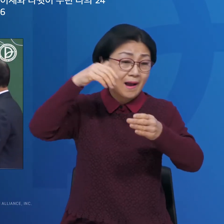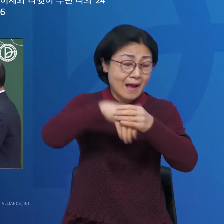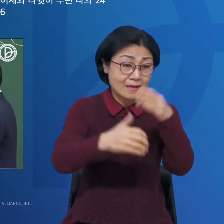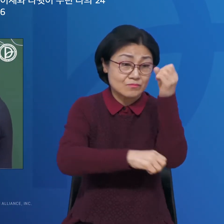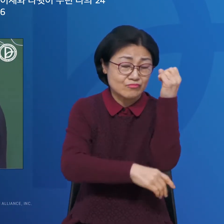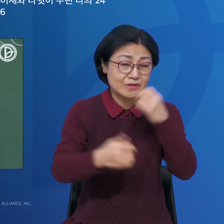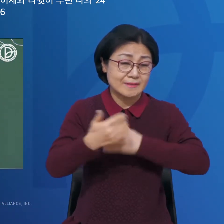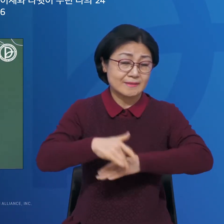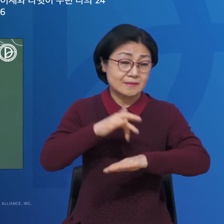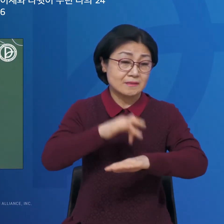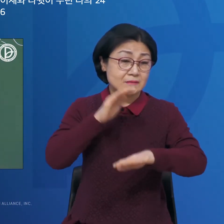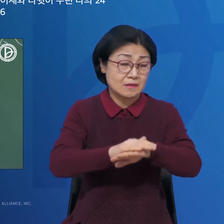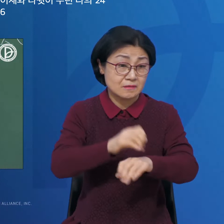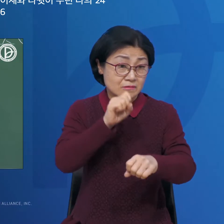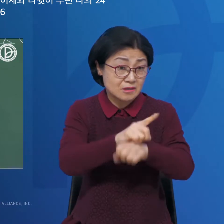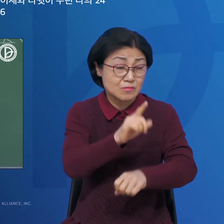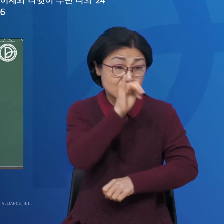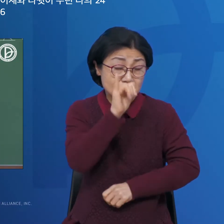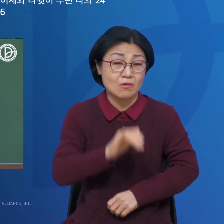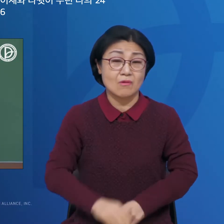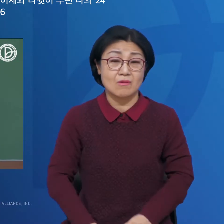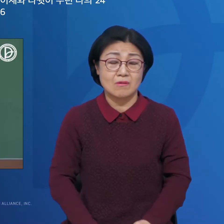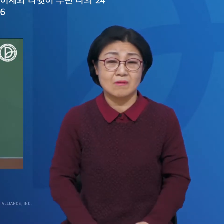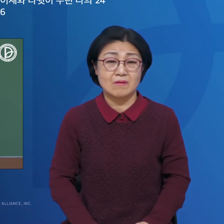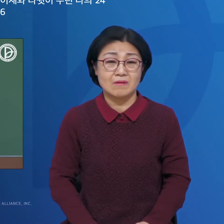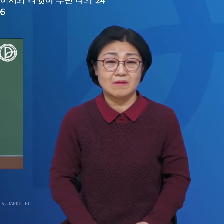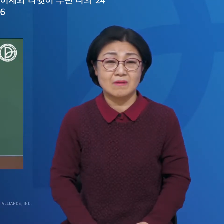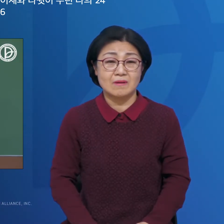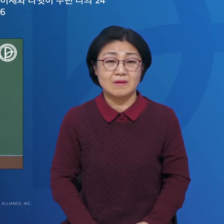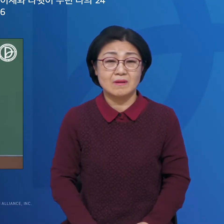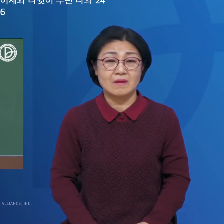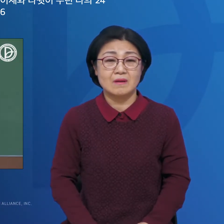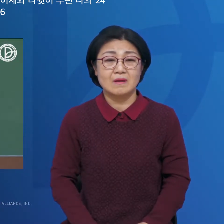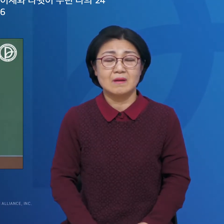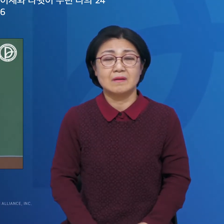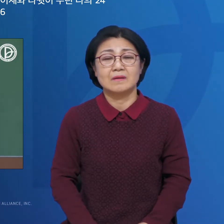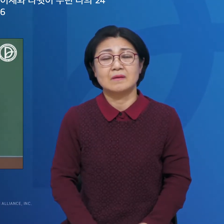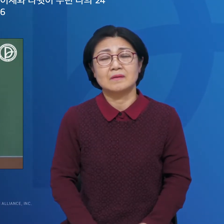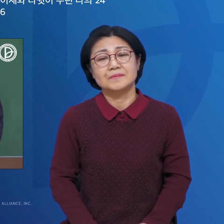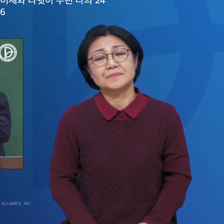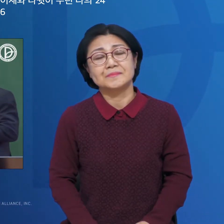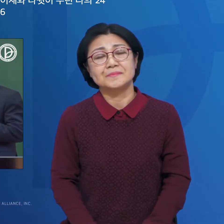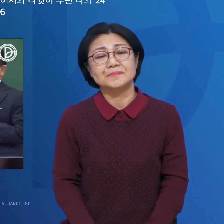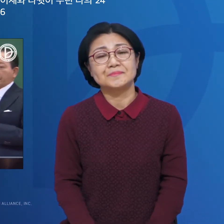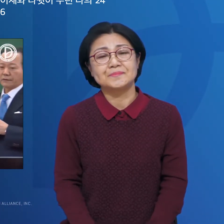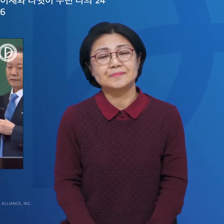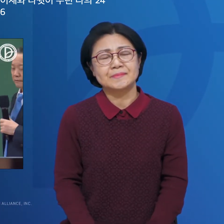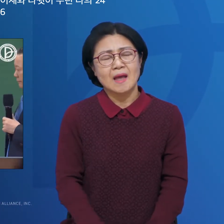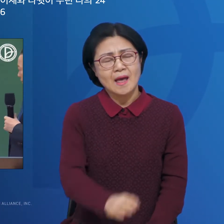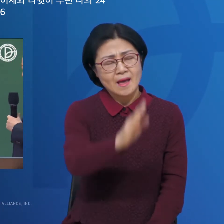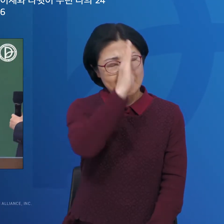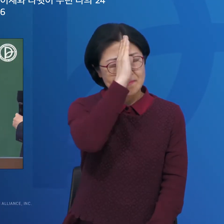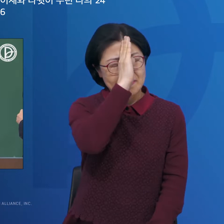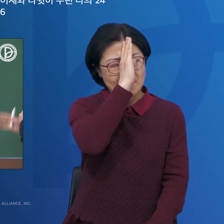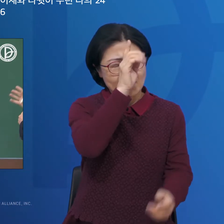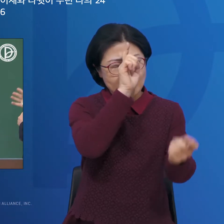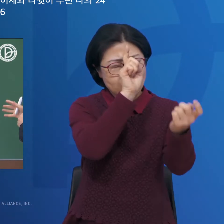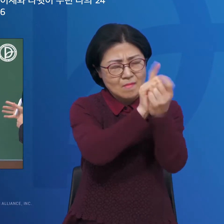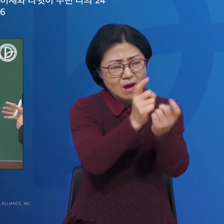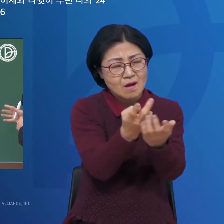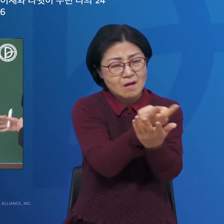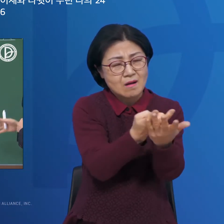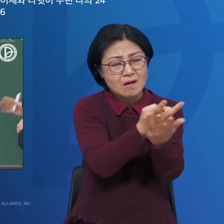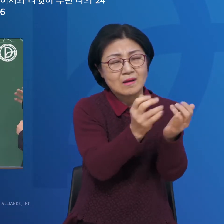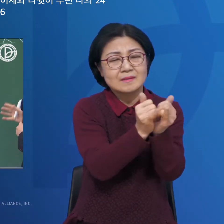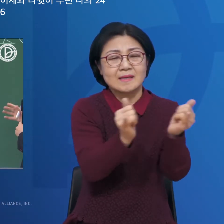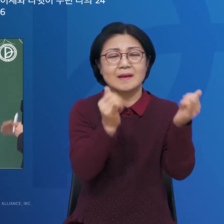God's great mystery. What's going to happen to you? 그러니까 육신의 병부만 사람 막 병들어 있습니다. There's so many people who are physically sick. 이들을